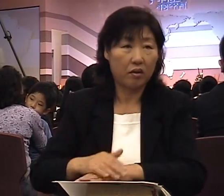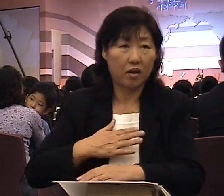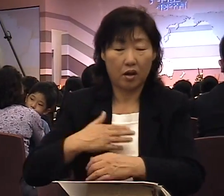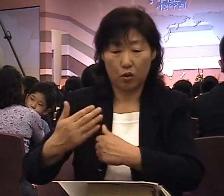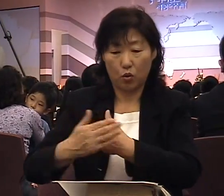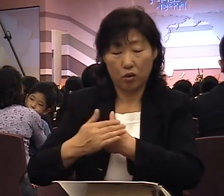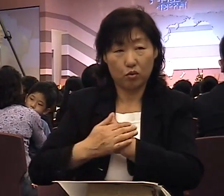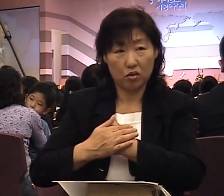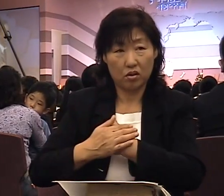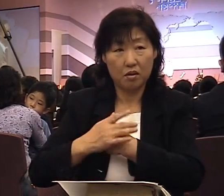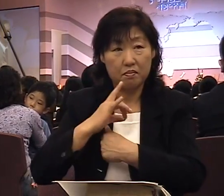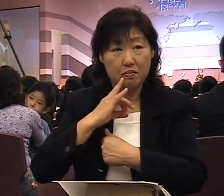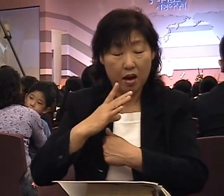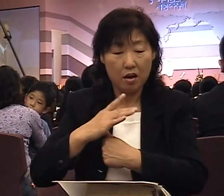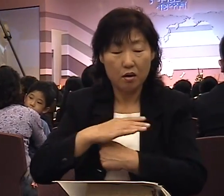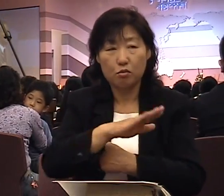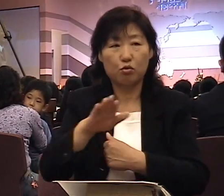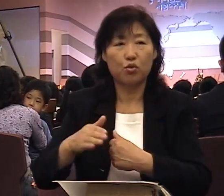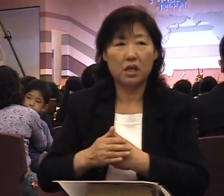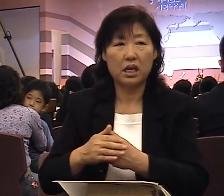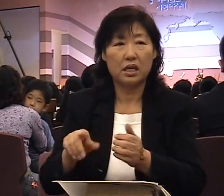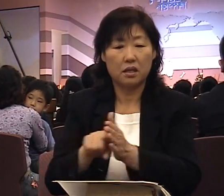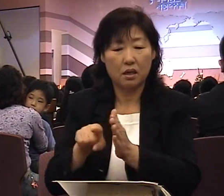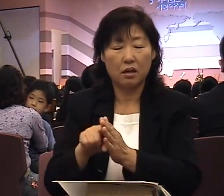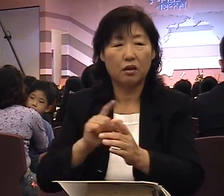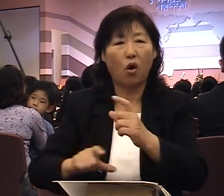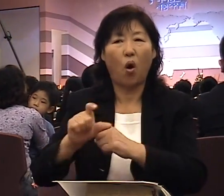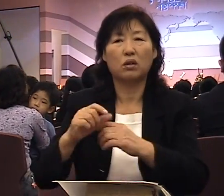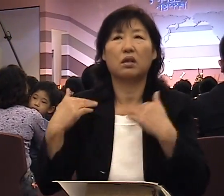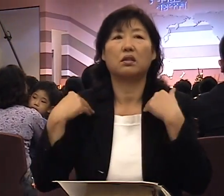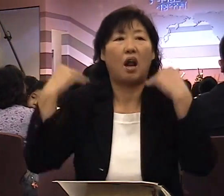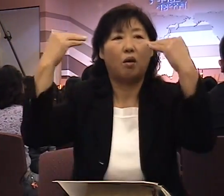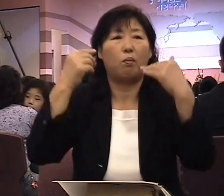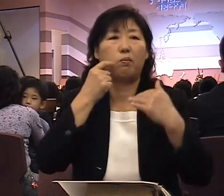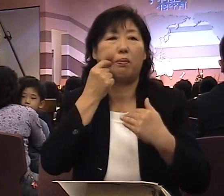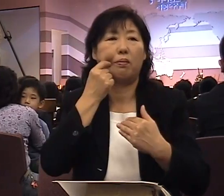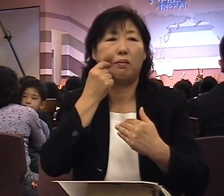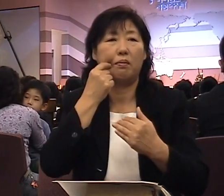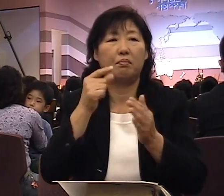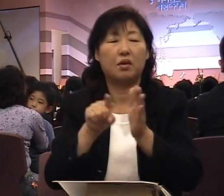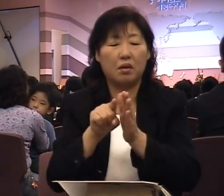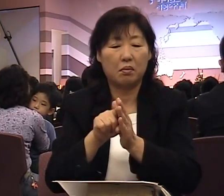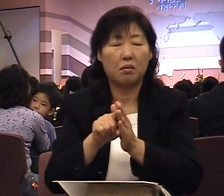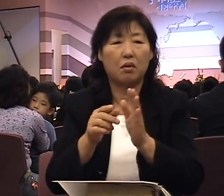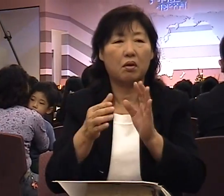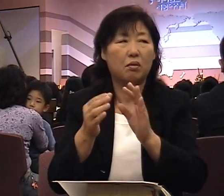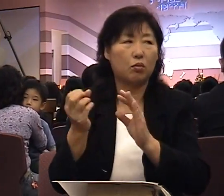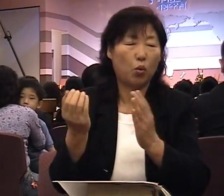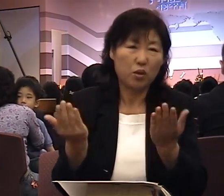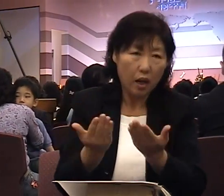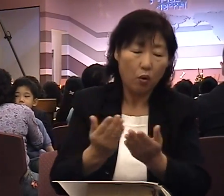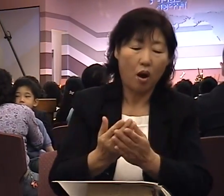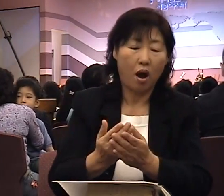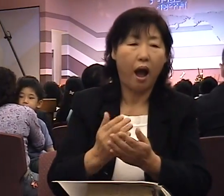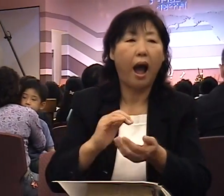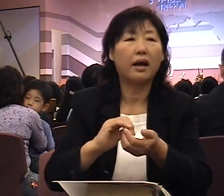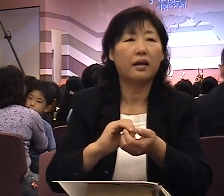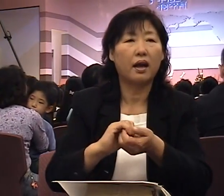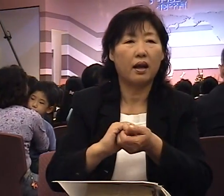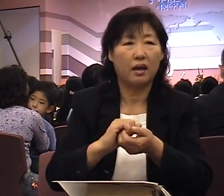것만으로만 생각하니까 우리의 신학이 더 이상 자라지 못하고 우리의 믿음과 우리의 사역이 한계가 있는 것입니다.